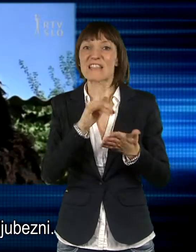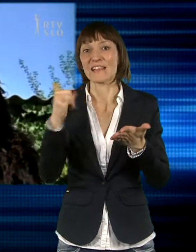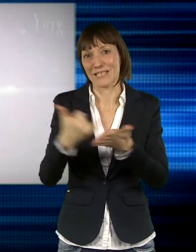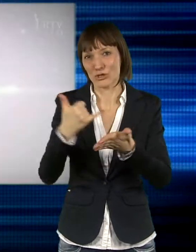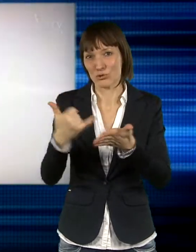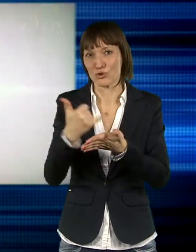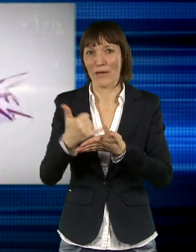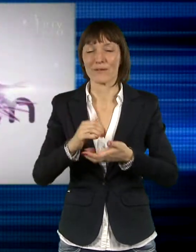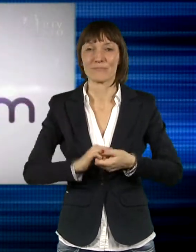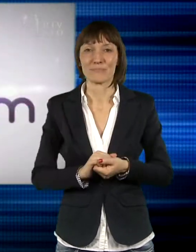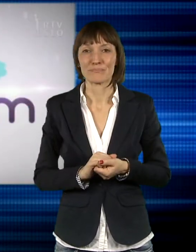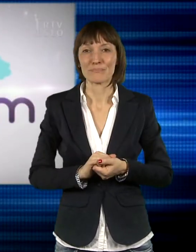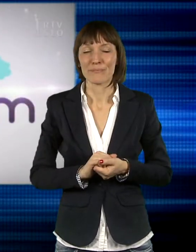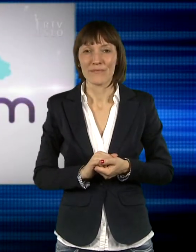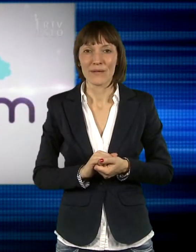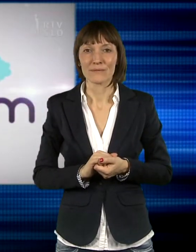ljubezni.